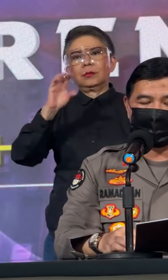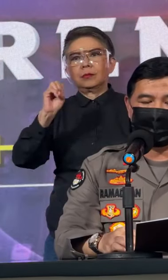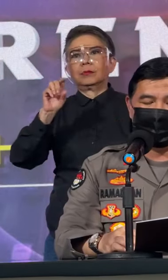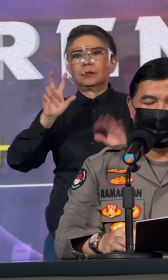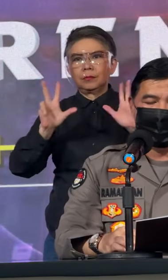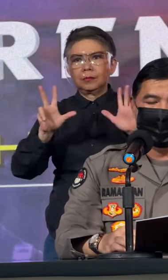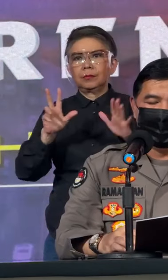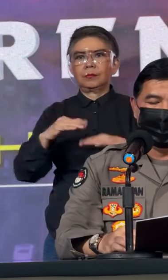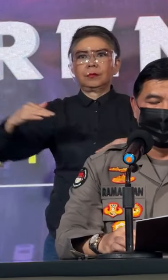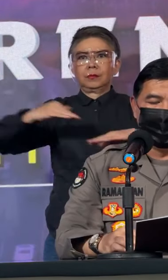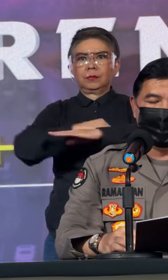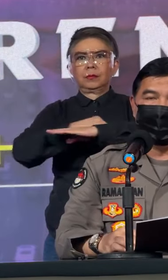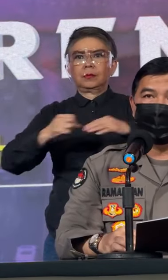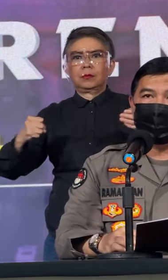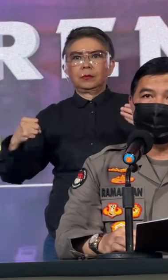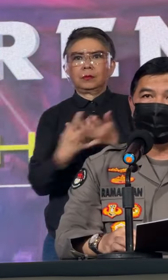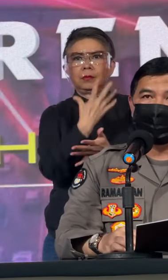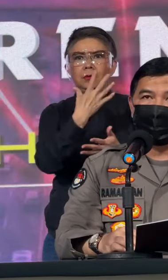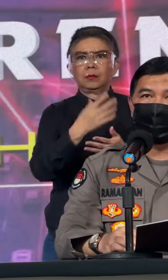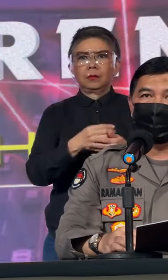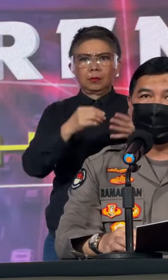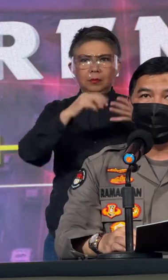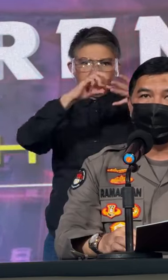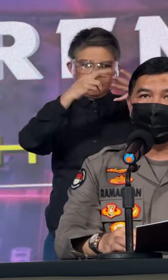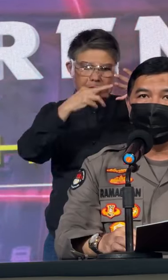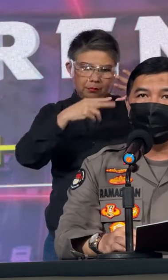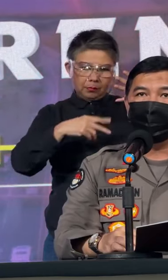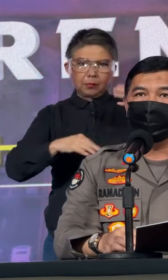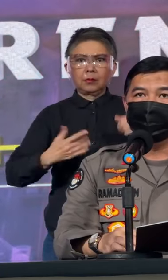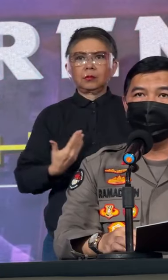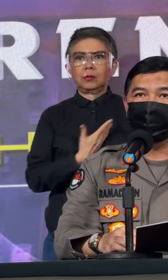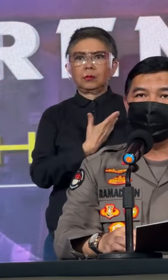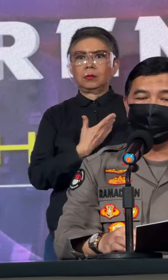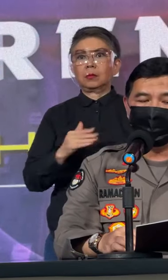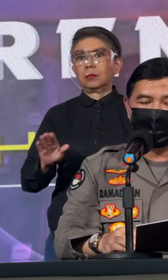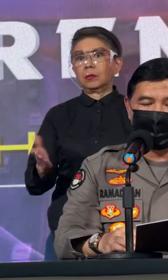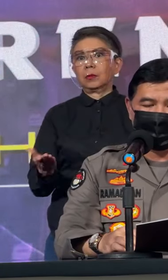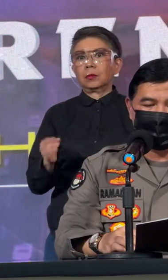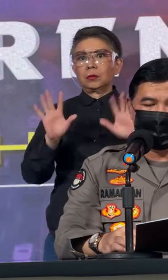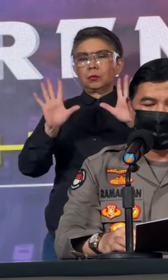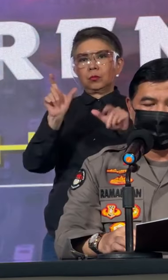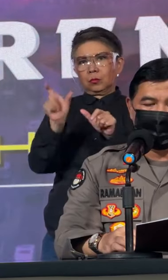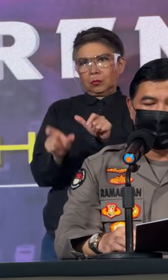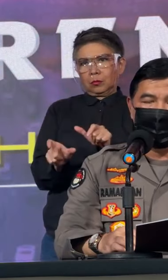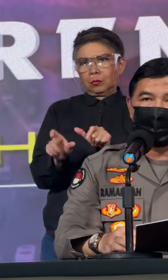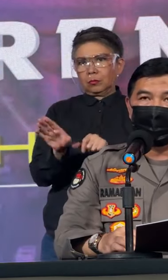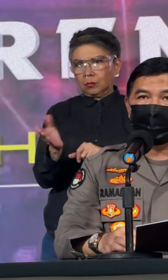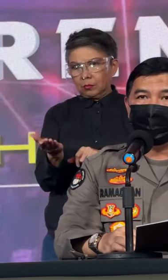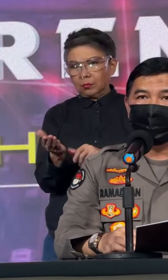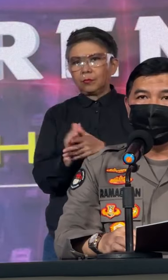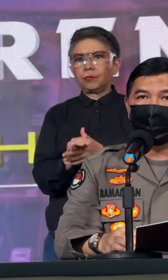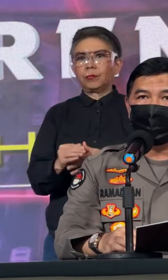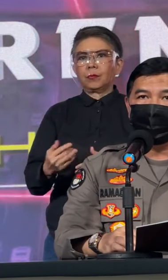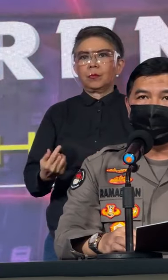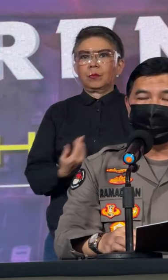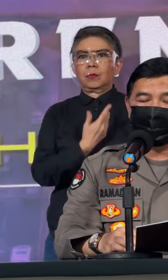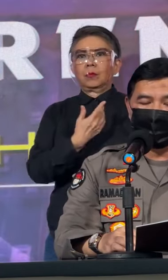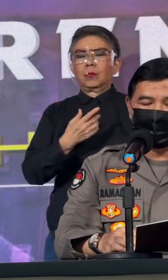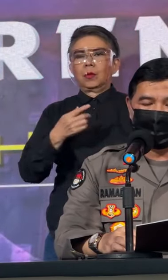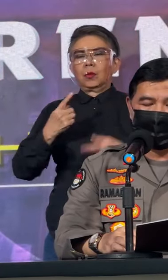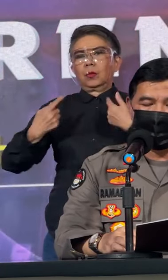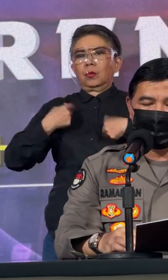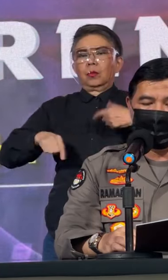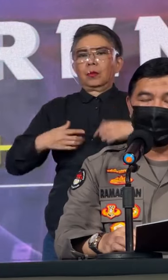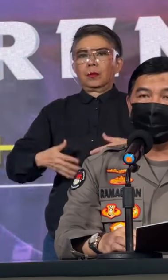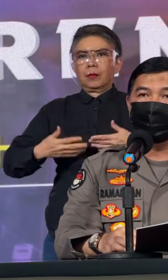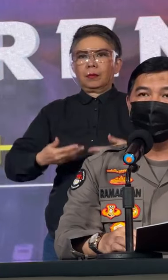laka lantas, dengan rincian korban meninggal dunia 10 orang, korban luka berat